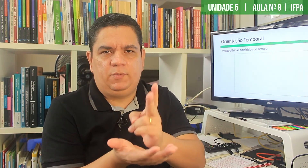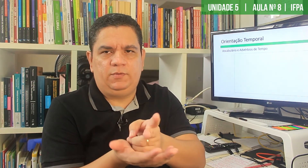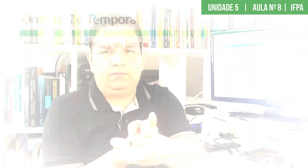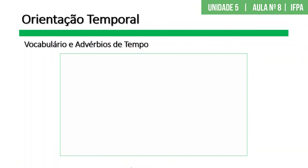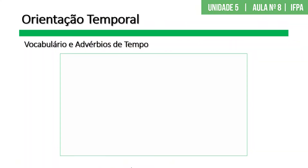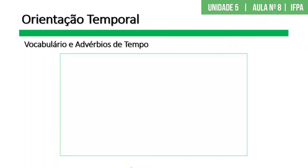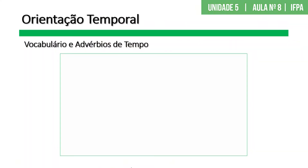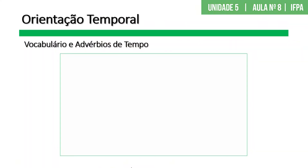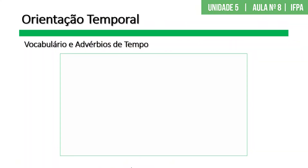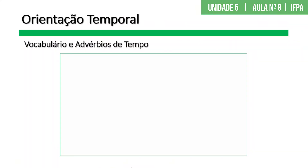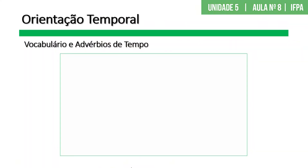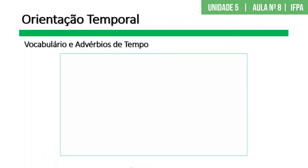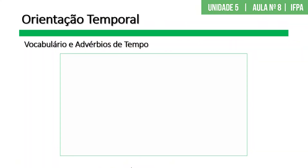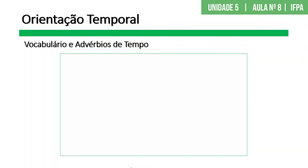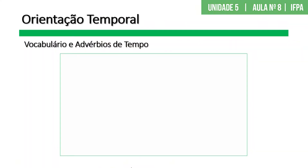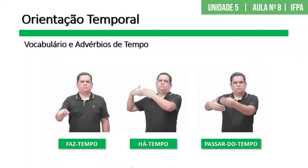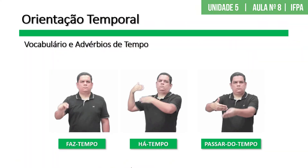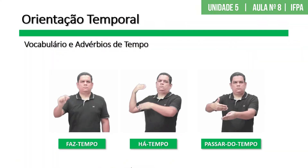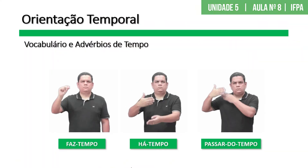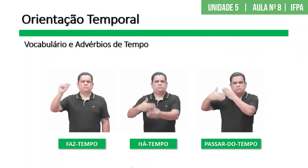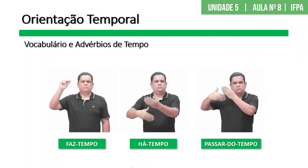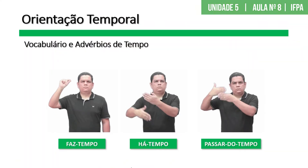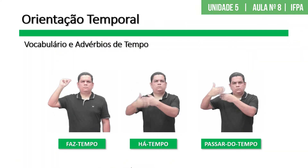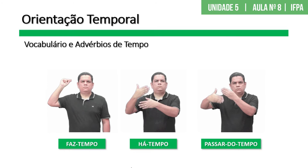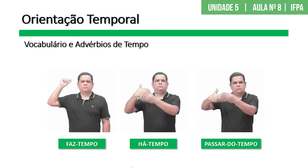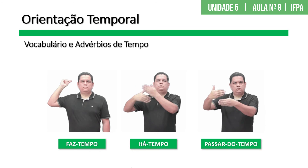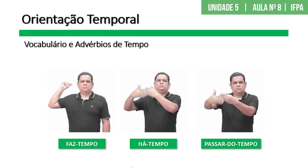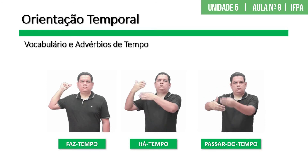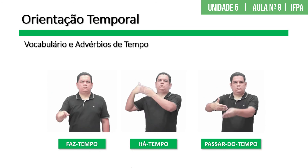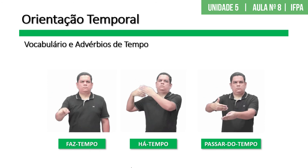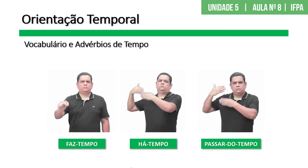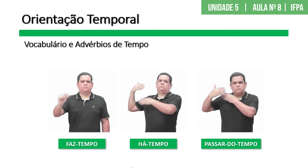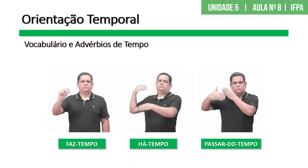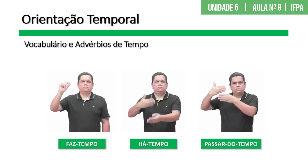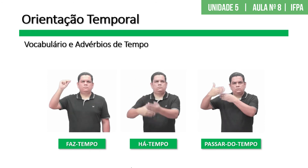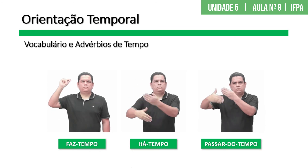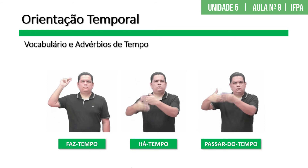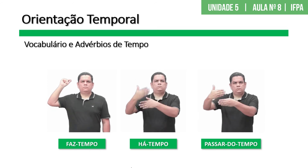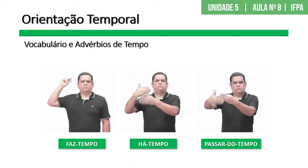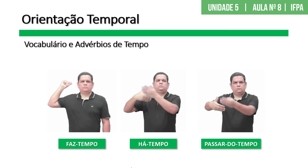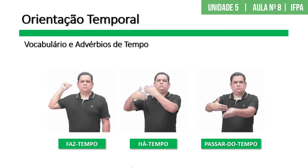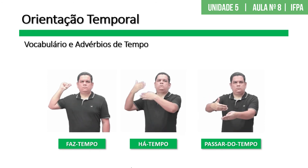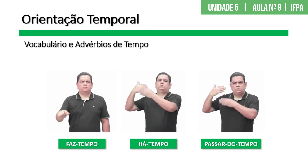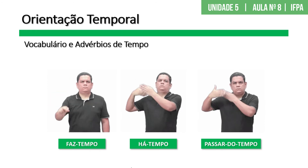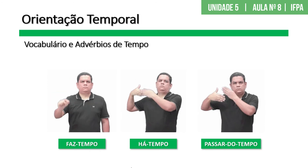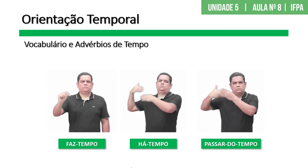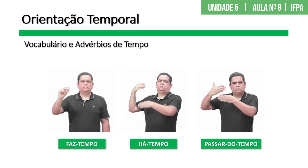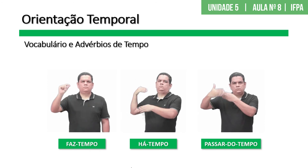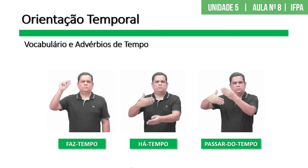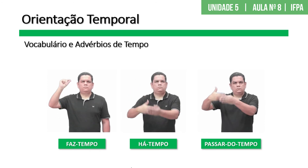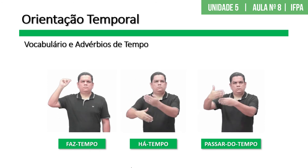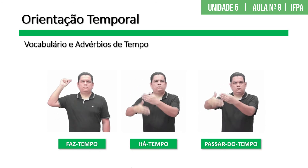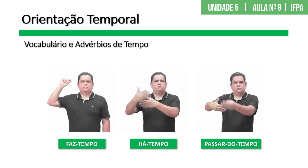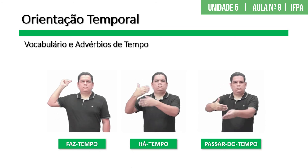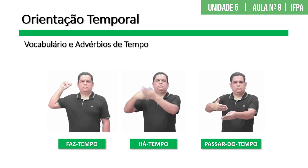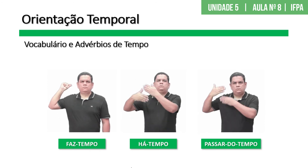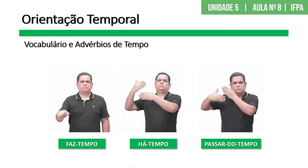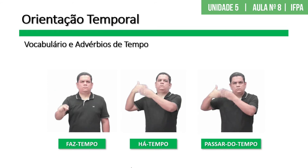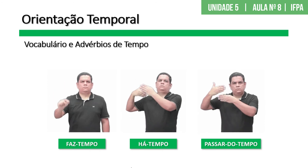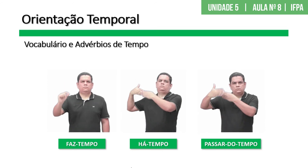apoio. Continuando, pessoal. Bom, aqui 3 sinais que eu agrupei, porque eles fazem referência a ideias semelhantes, tá?